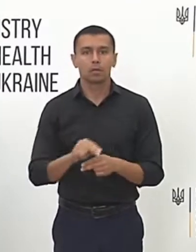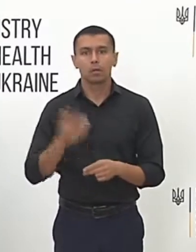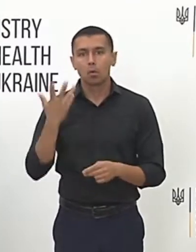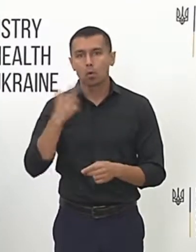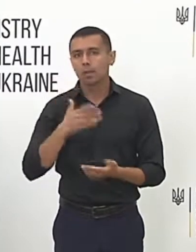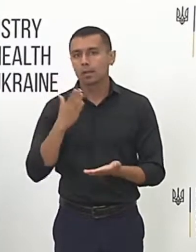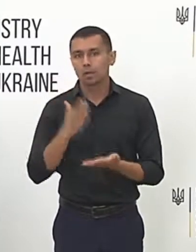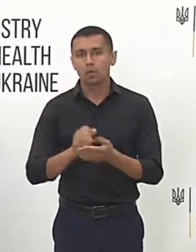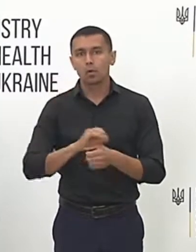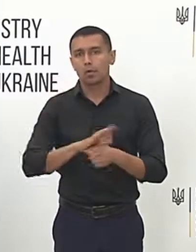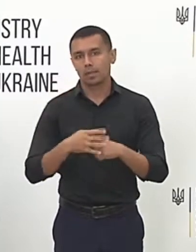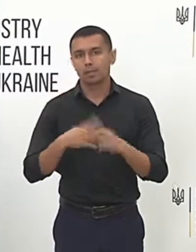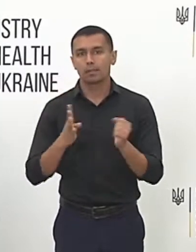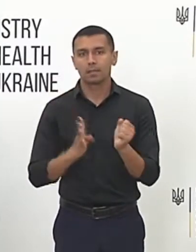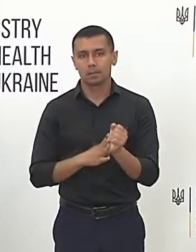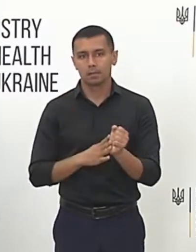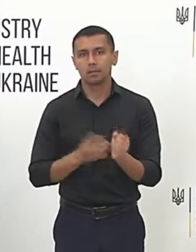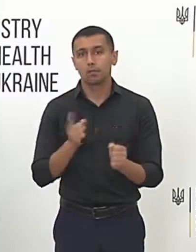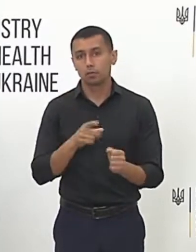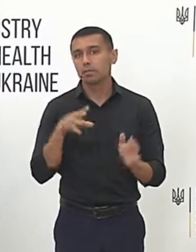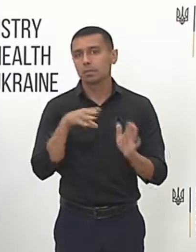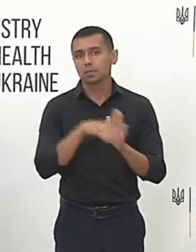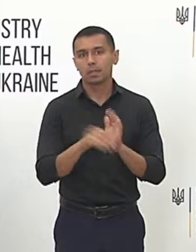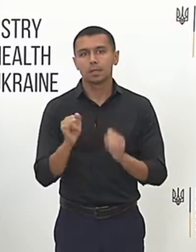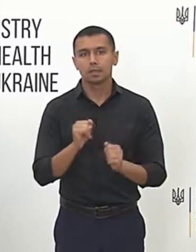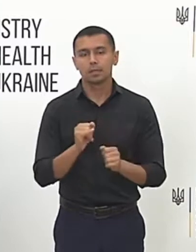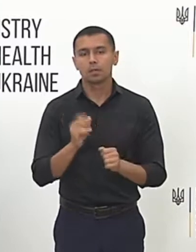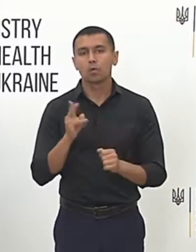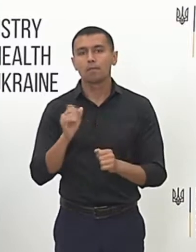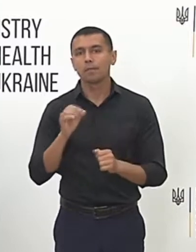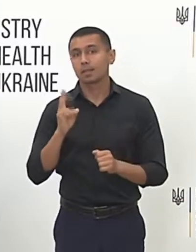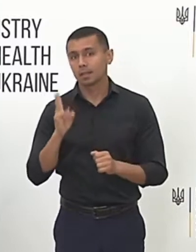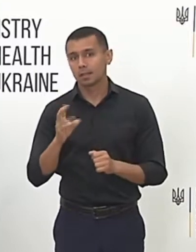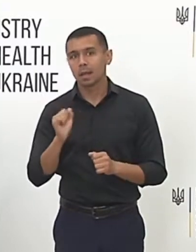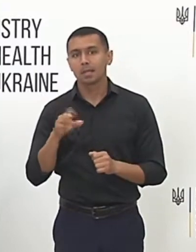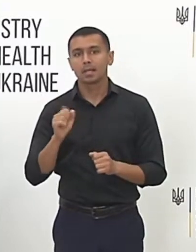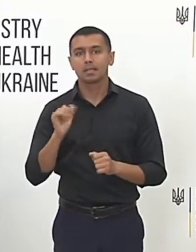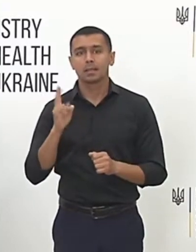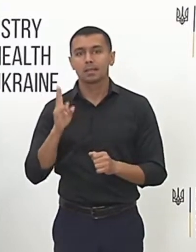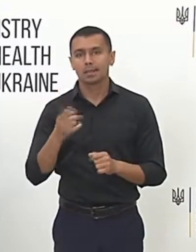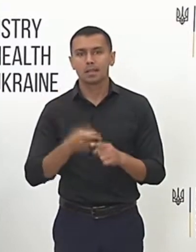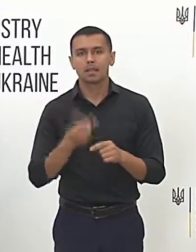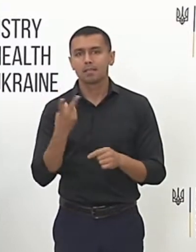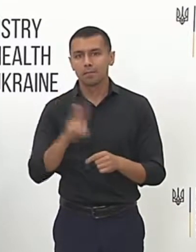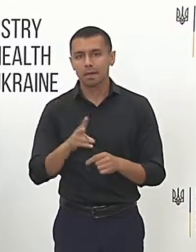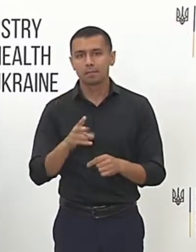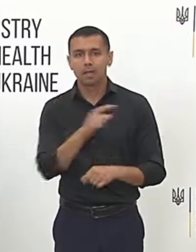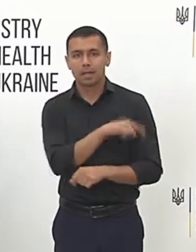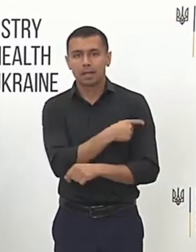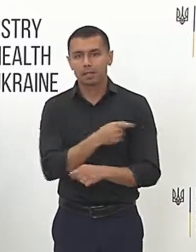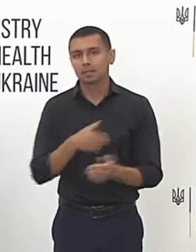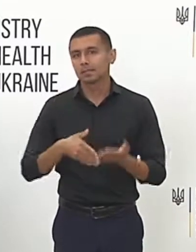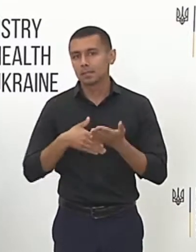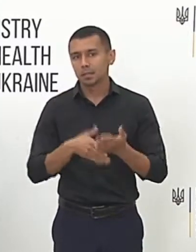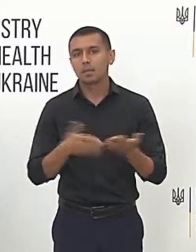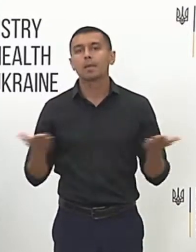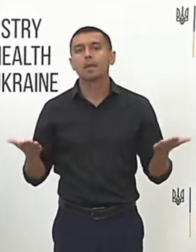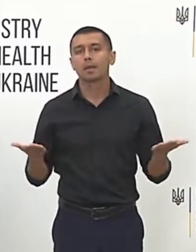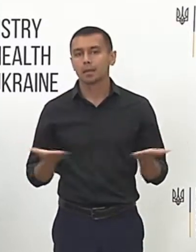при COVID-19. В тому числі і корвітин, і аміксин. Це 2 лікарських засоби,